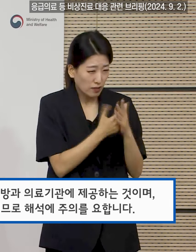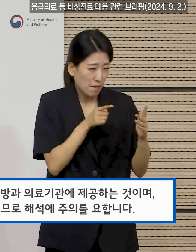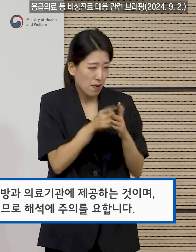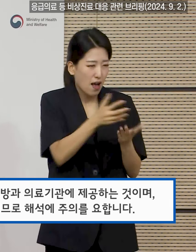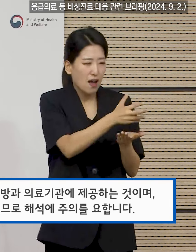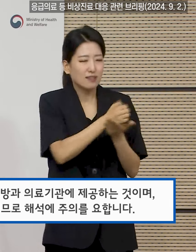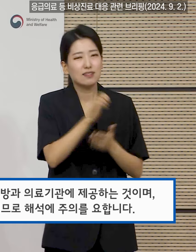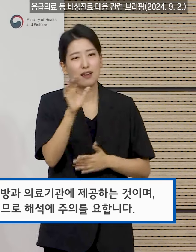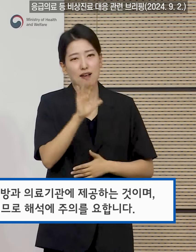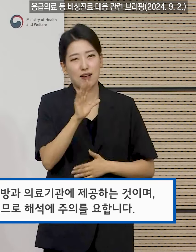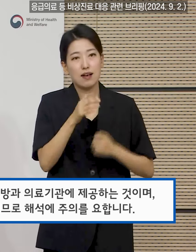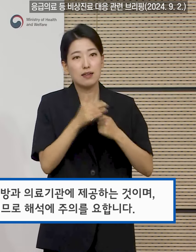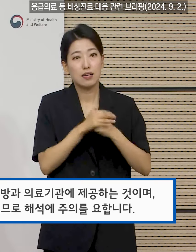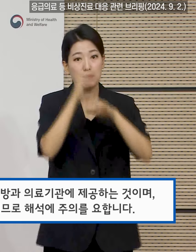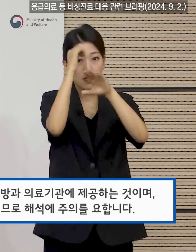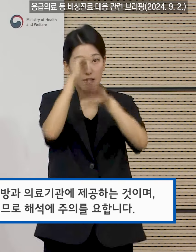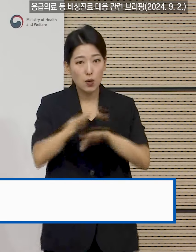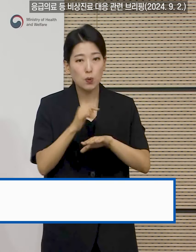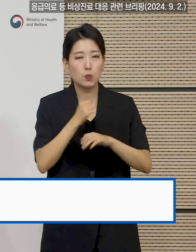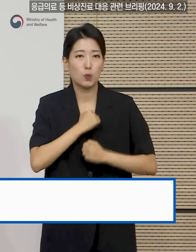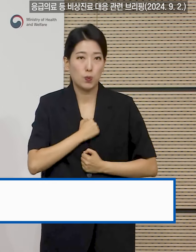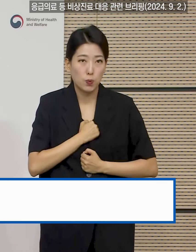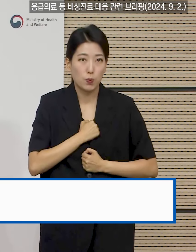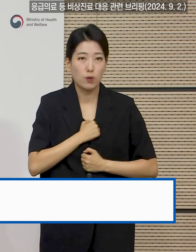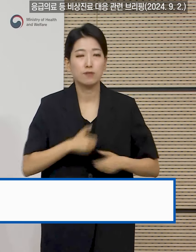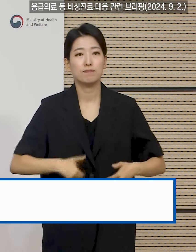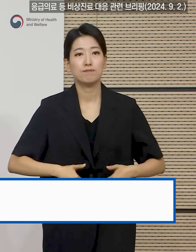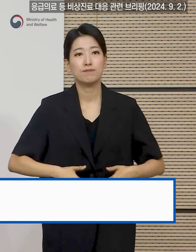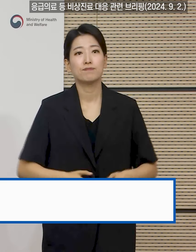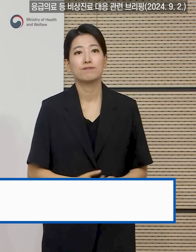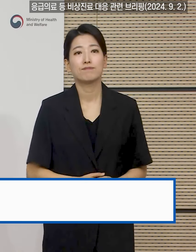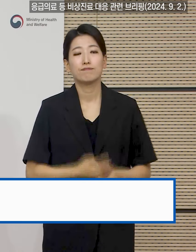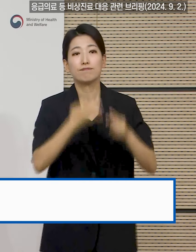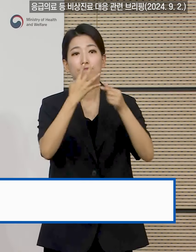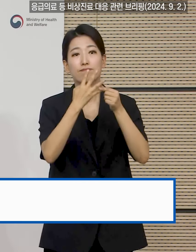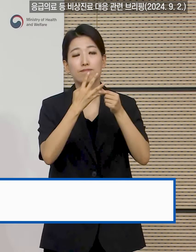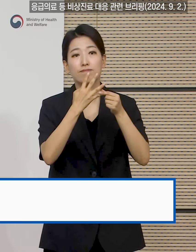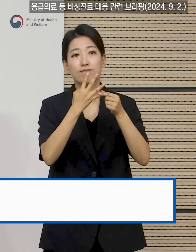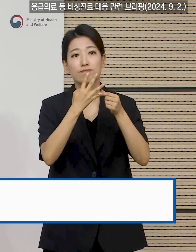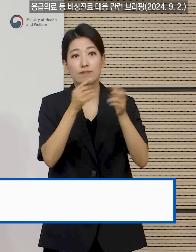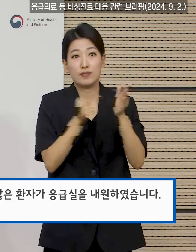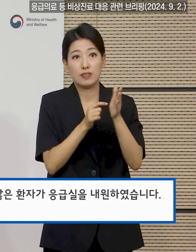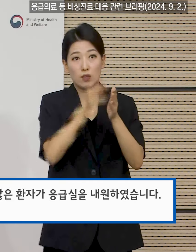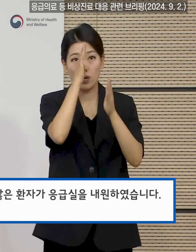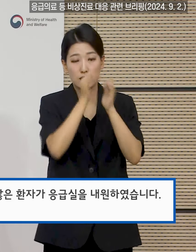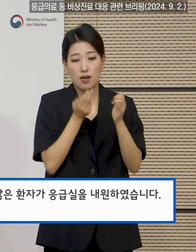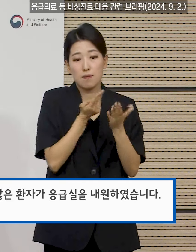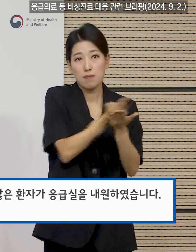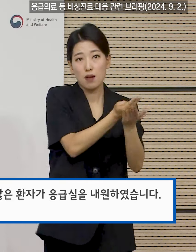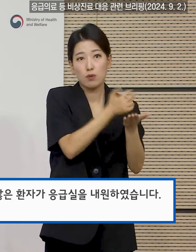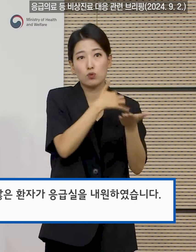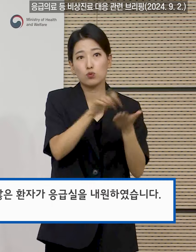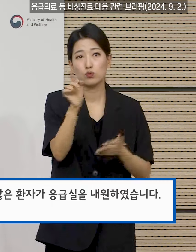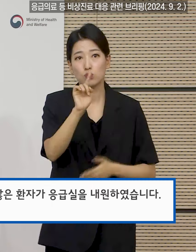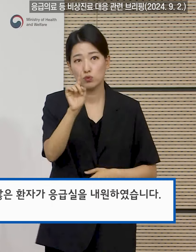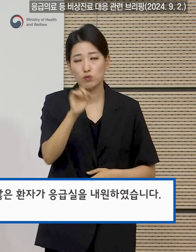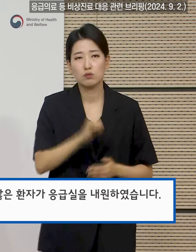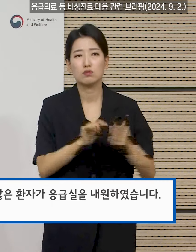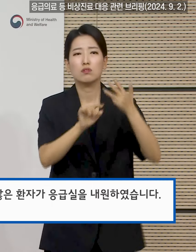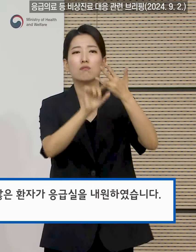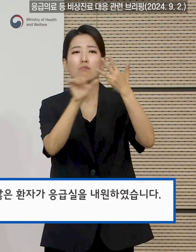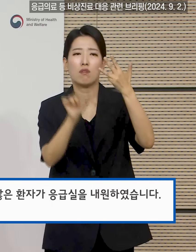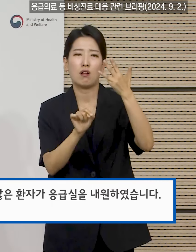해석에 주의를 요합니다. 넷째, 응급 환자 현황입니다. 8월의 경우 코로나19